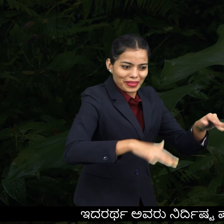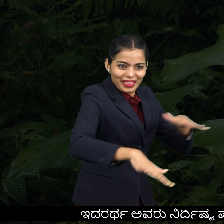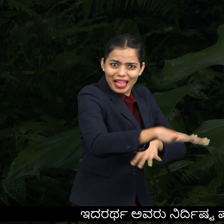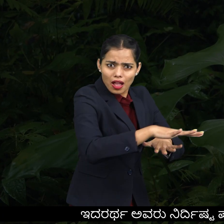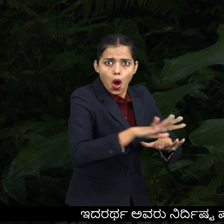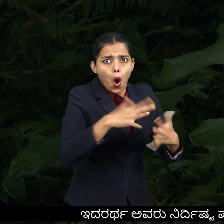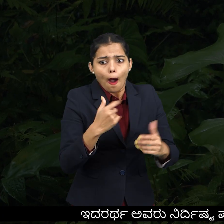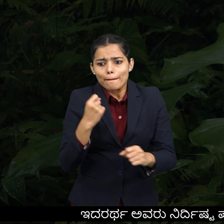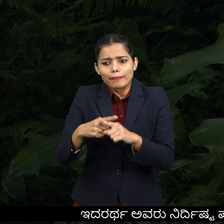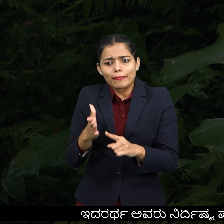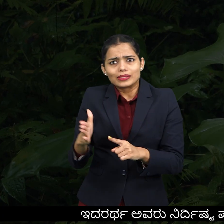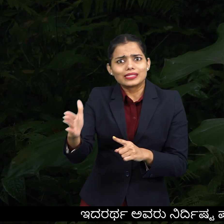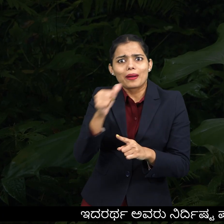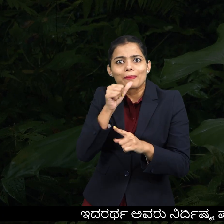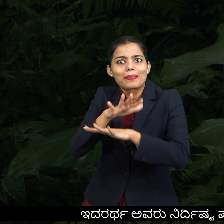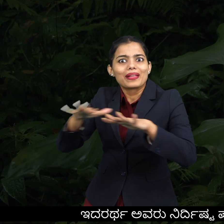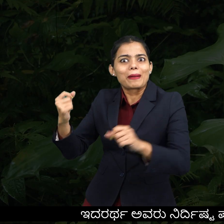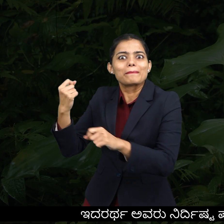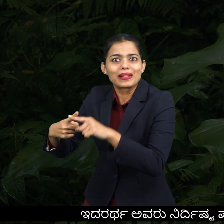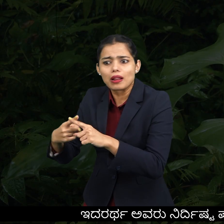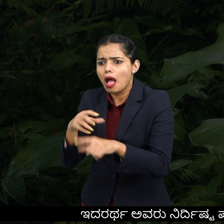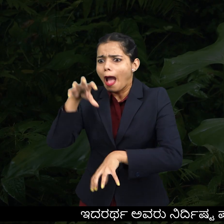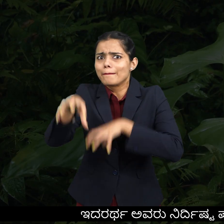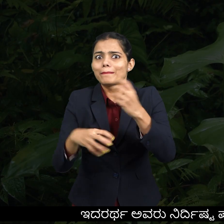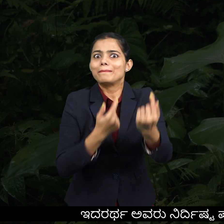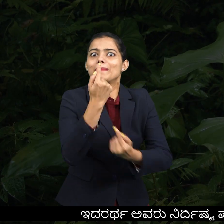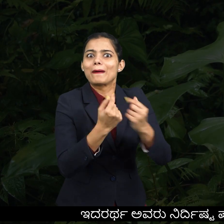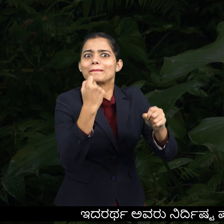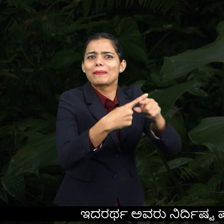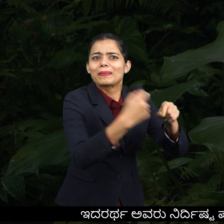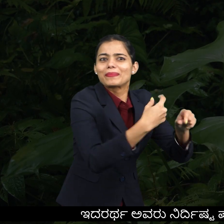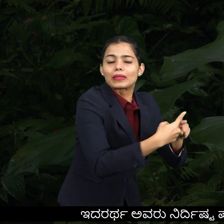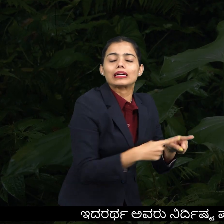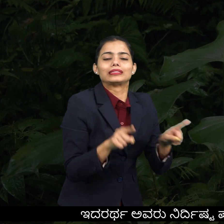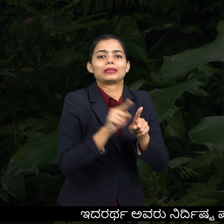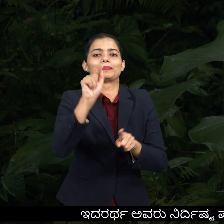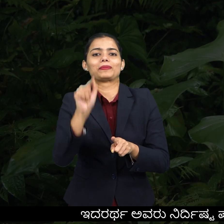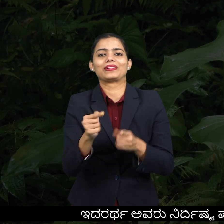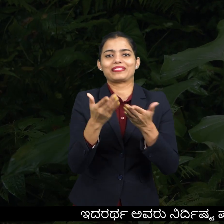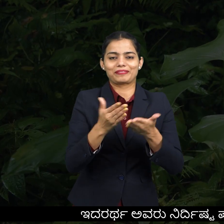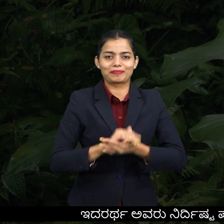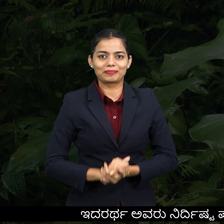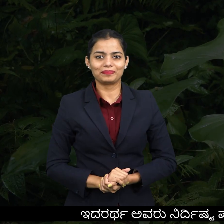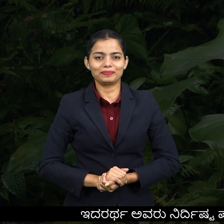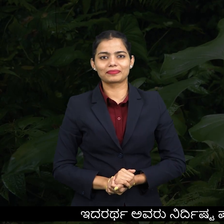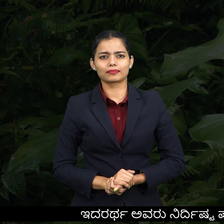ಇದರರ್ಥ ಅವರು ನಿರ್ದಿಷ್ಟ ಪರಿಸರಕ್ಕೆ ಹೊಂದಿಕೊಳ್ಳುತ್ತಿದ್ದಾರೆ.